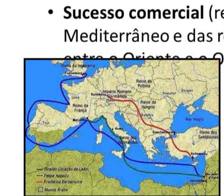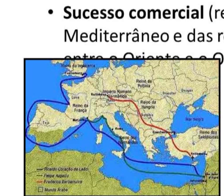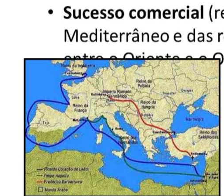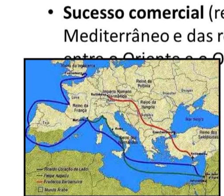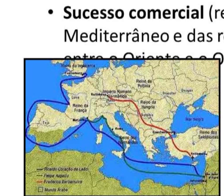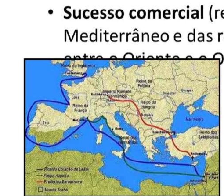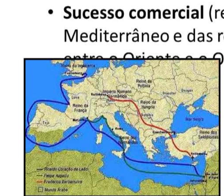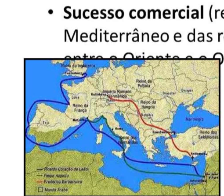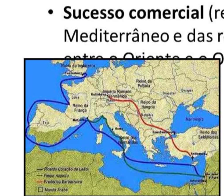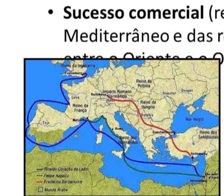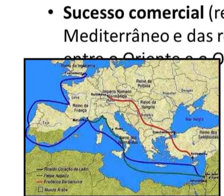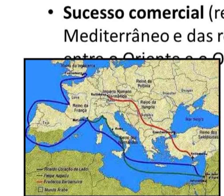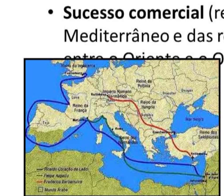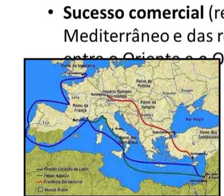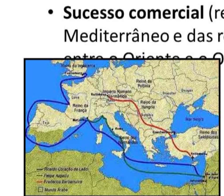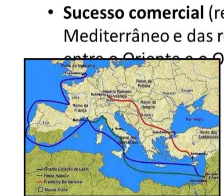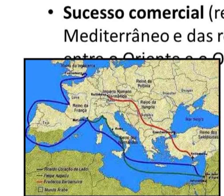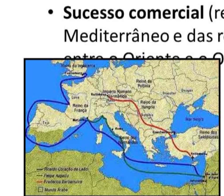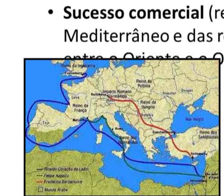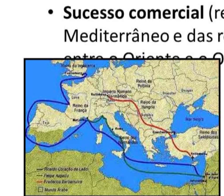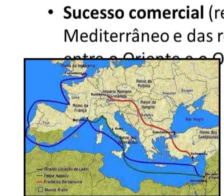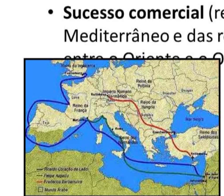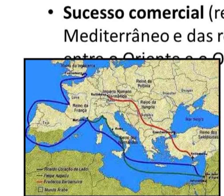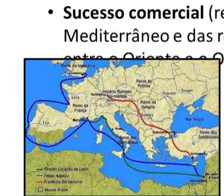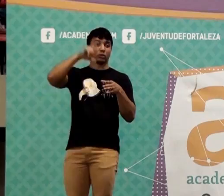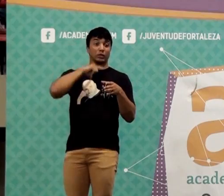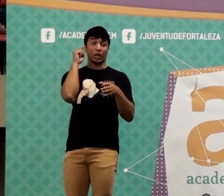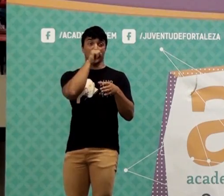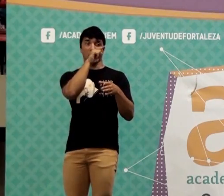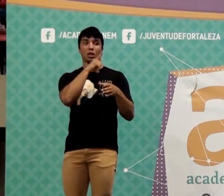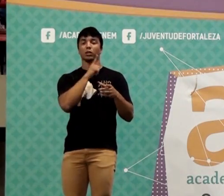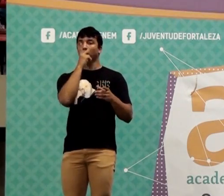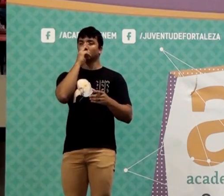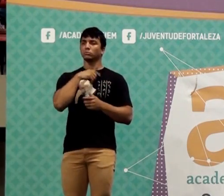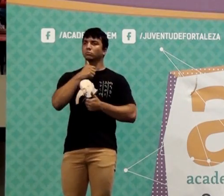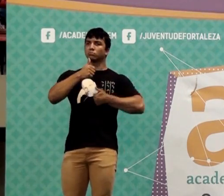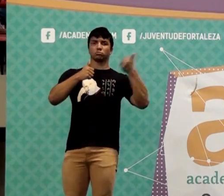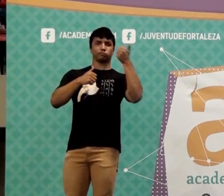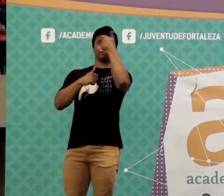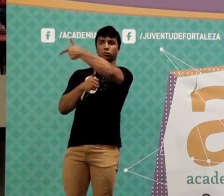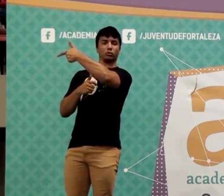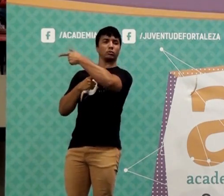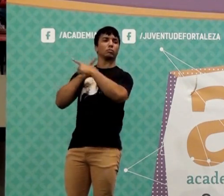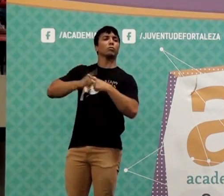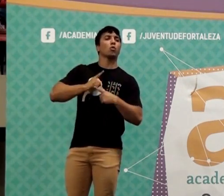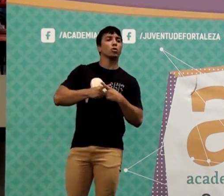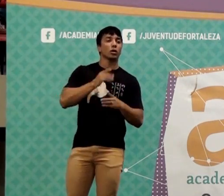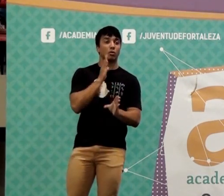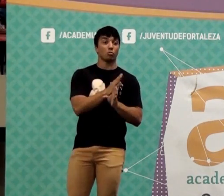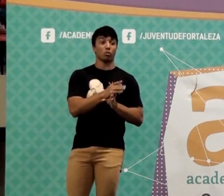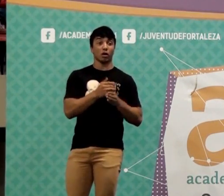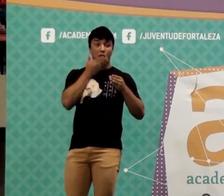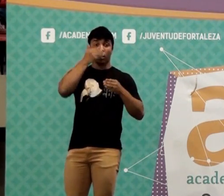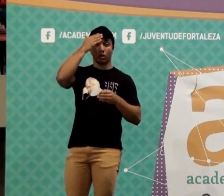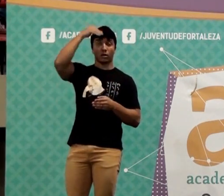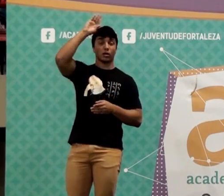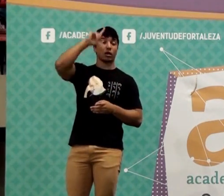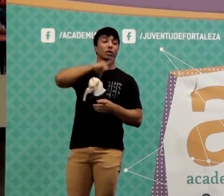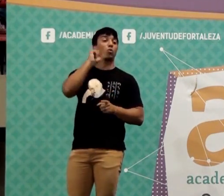estava voltando a ter o renascimento comercial, lá no Oriente, tá certo? Bem aqui,